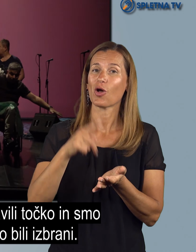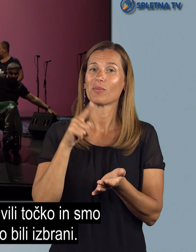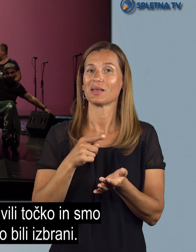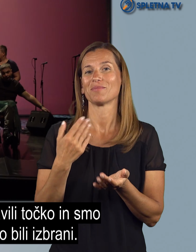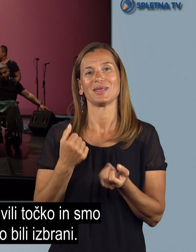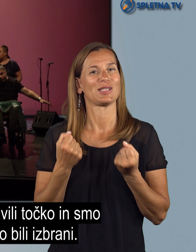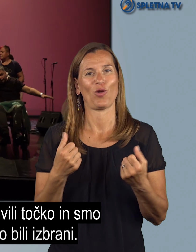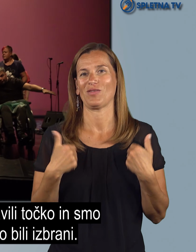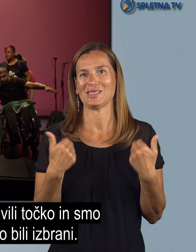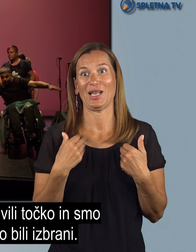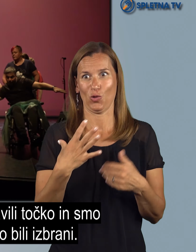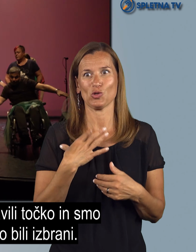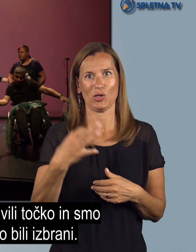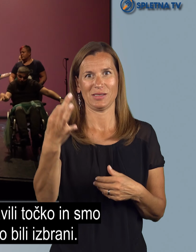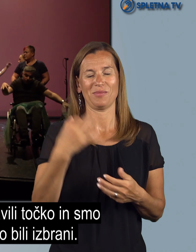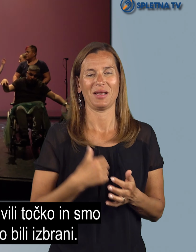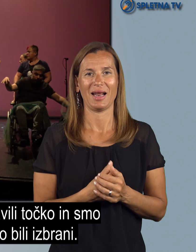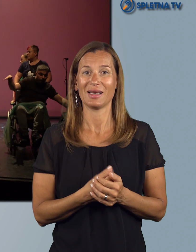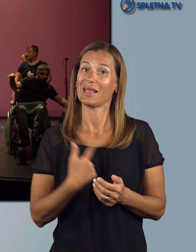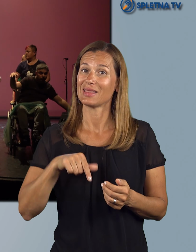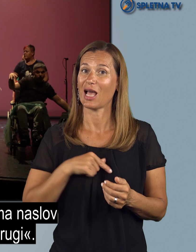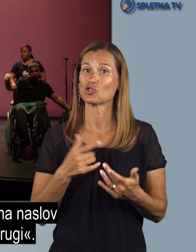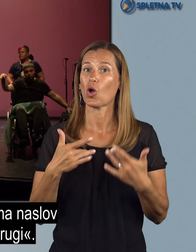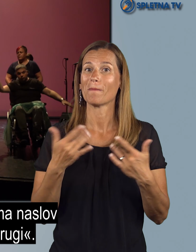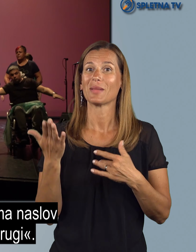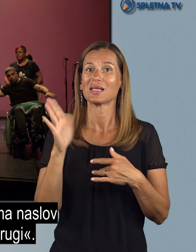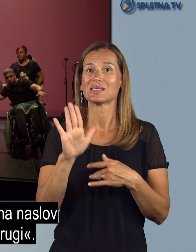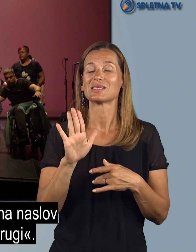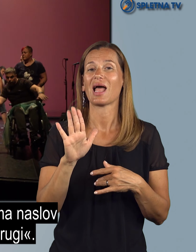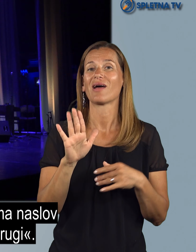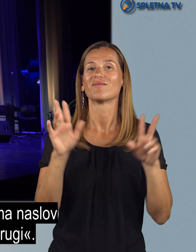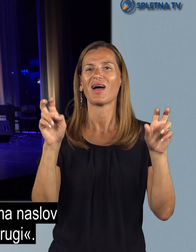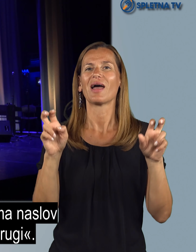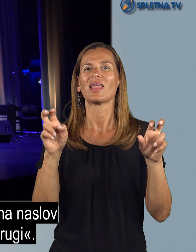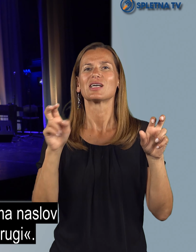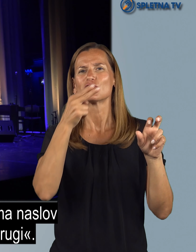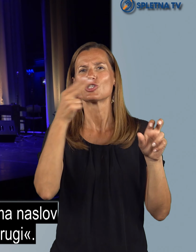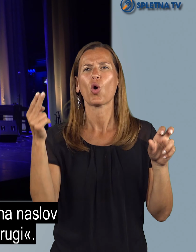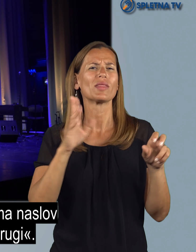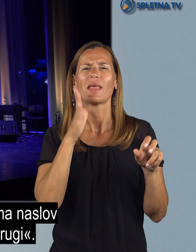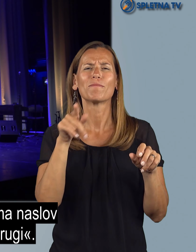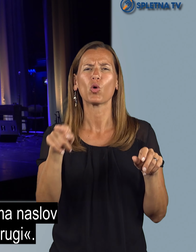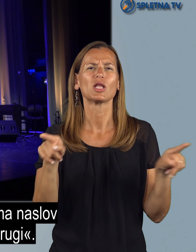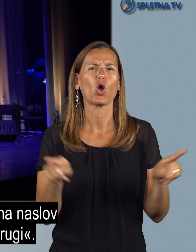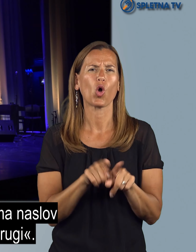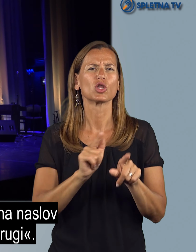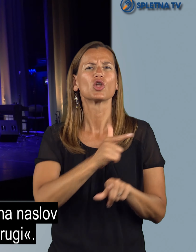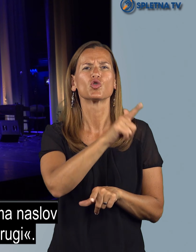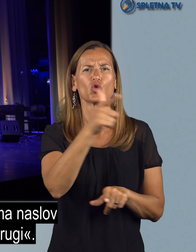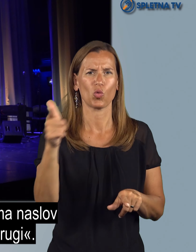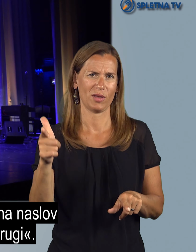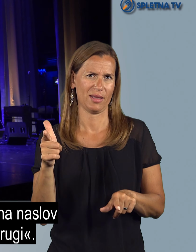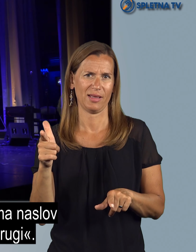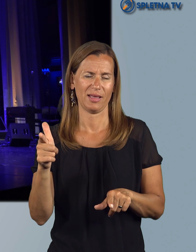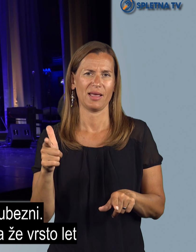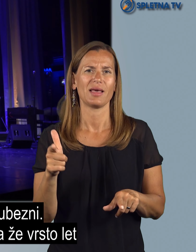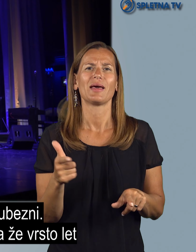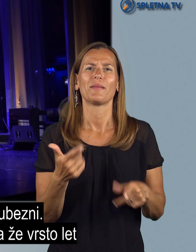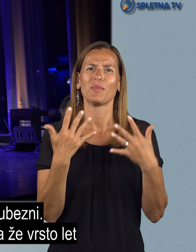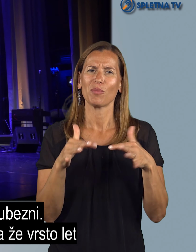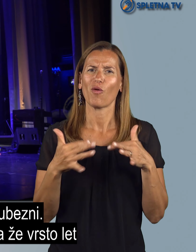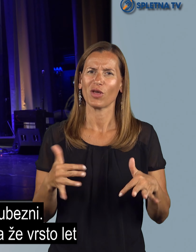in bili zelo veseli, ko smo bili izbrani. Naša predstava ima naslov Ne bodi kot drugi, pripoveduje pa